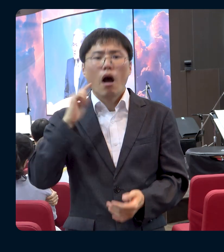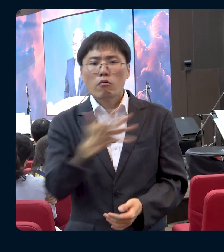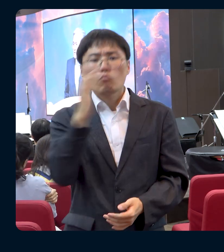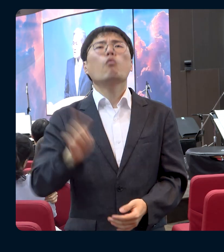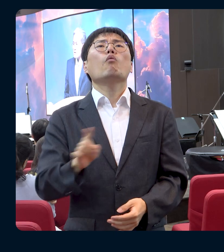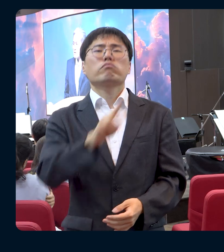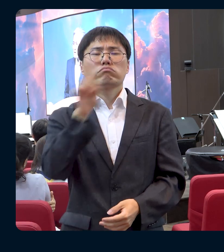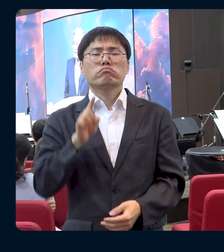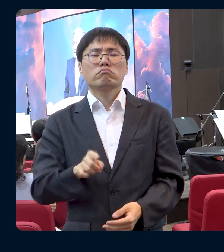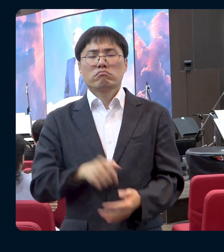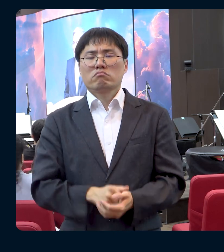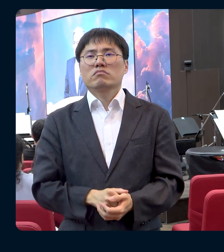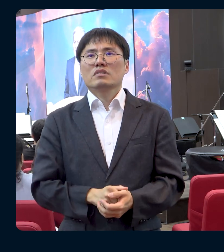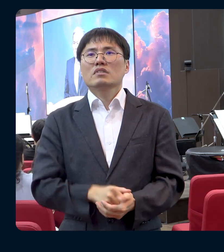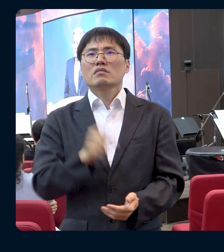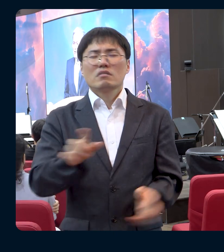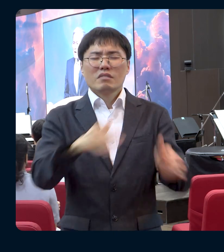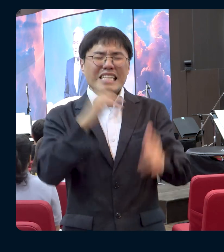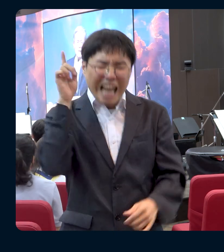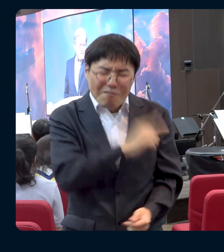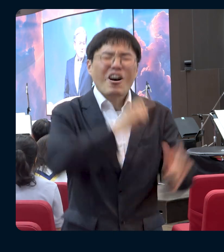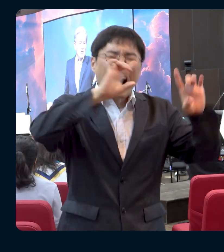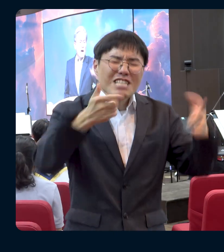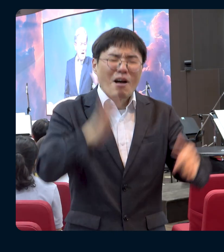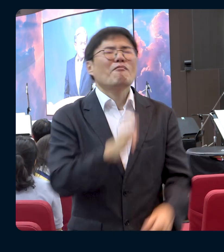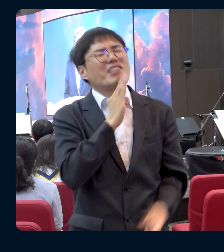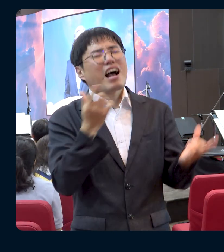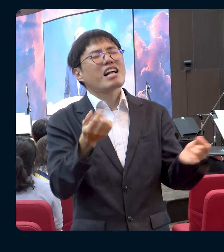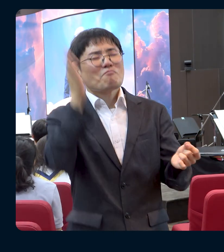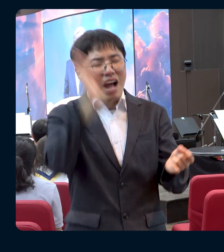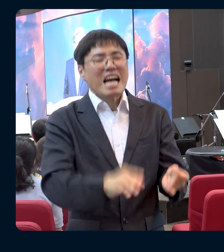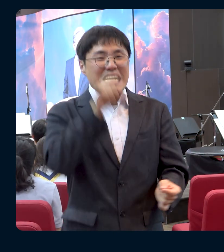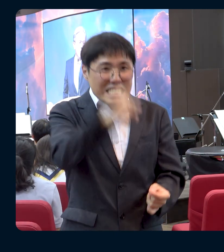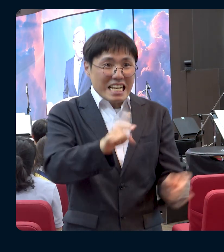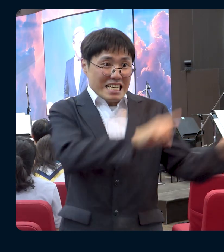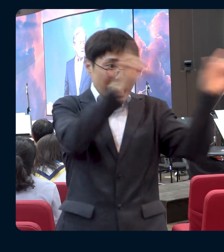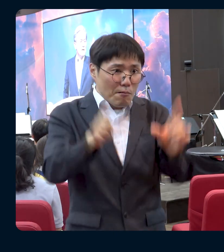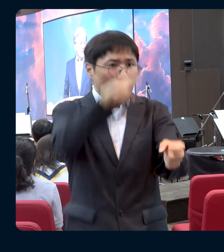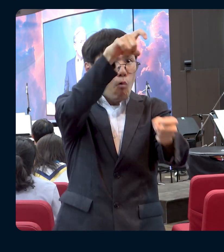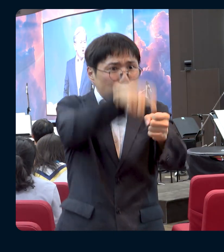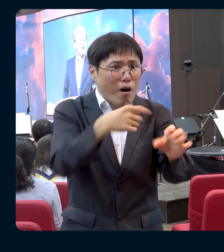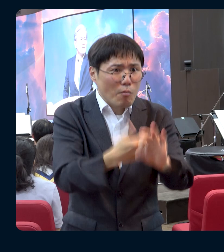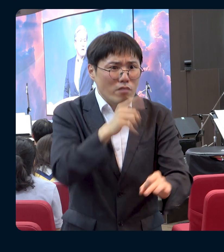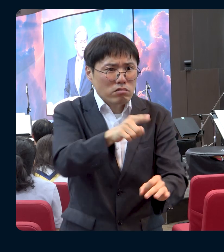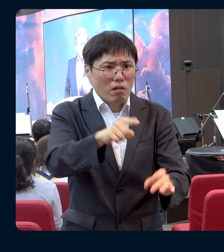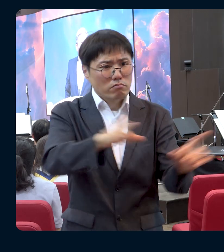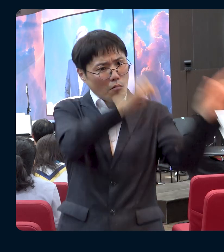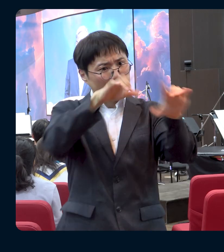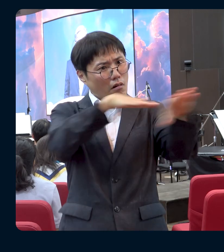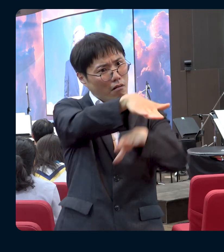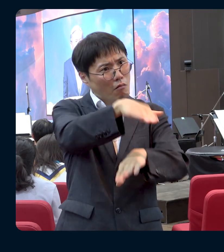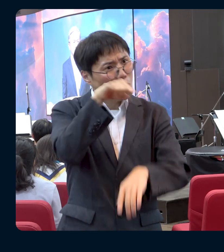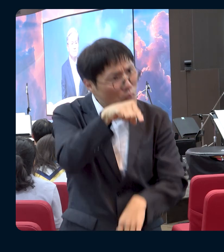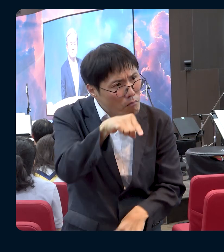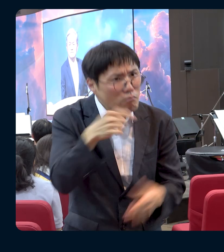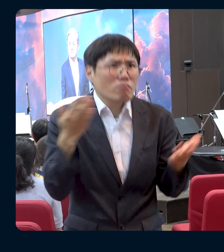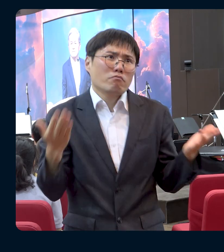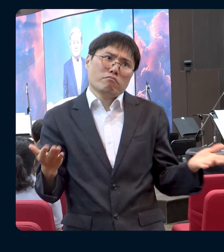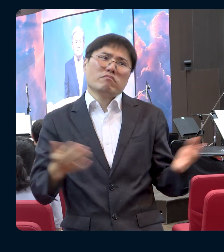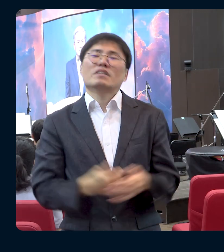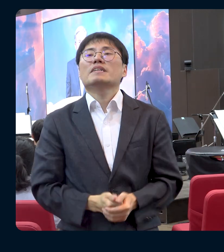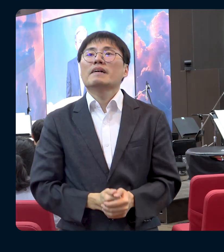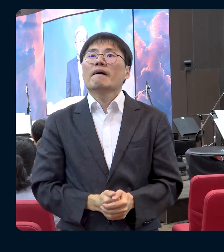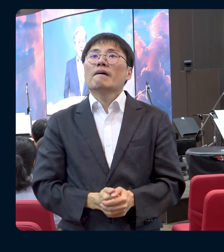거기에 무슨 아름다움이 있어요? 예, 그게 나쁜 건 아니에요. 맞는 거예요. 하지만 그게 삶의 목표라면, 그게 경향이라면